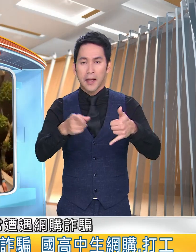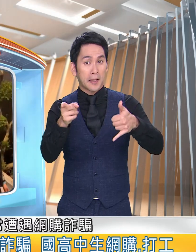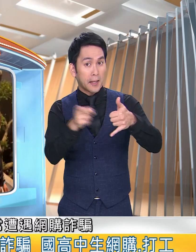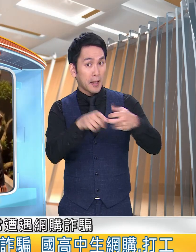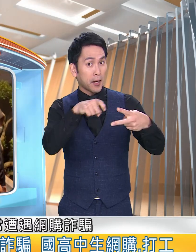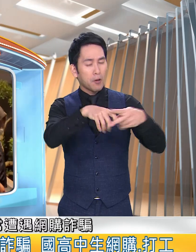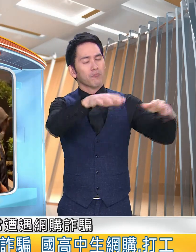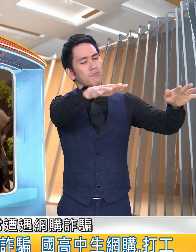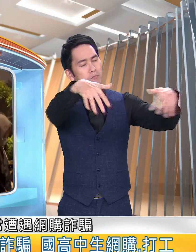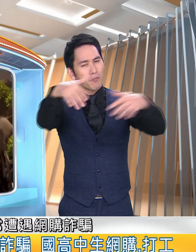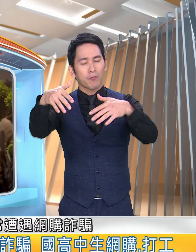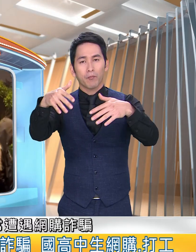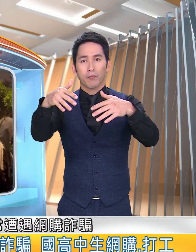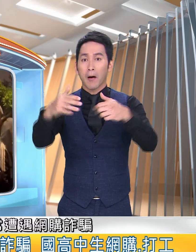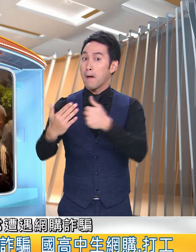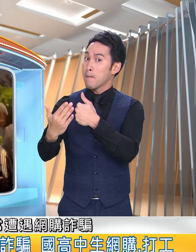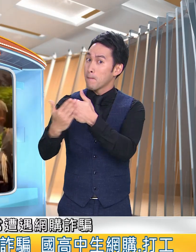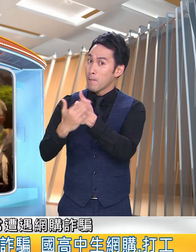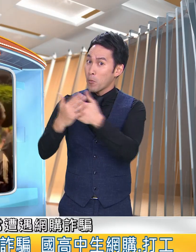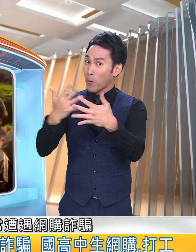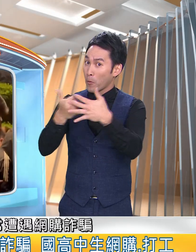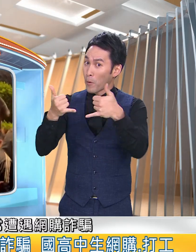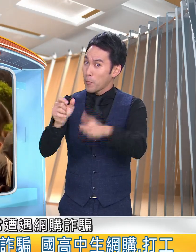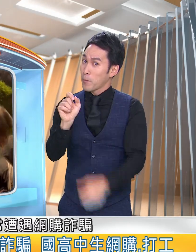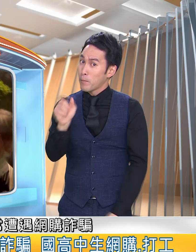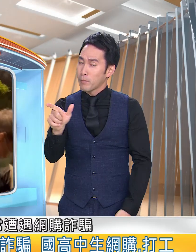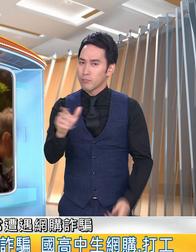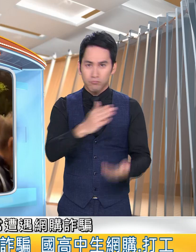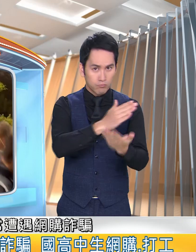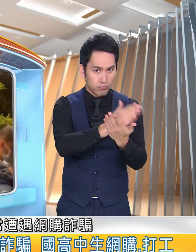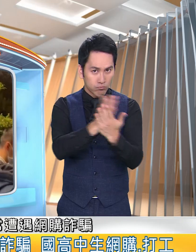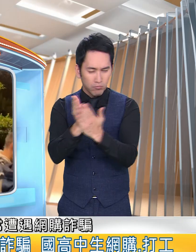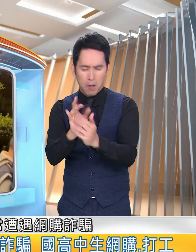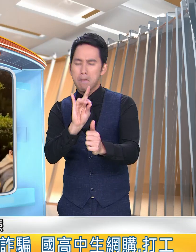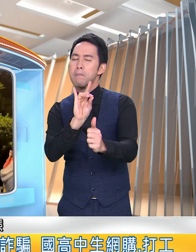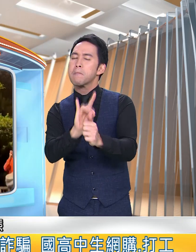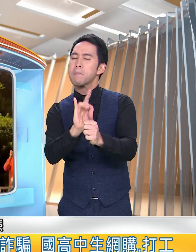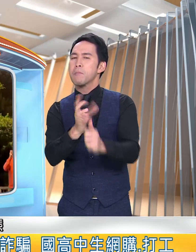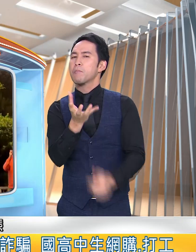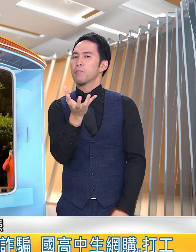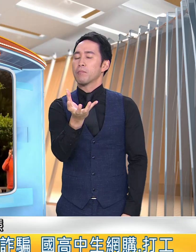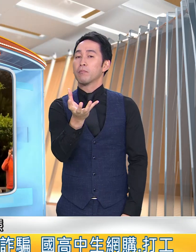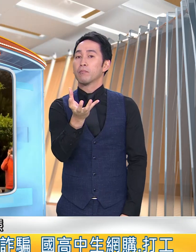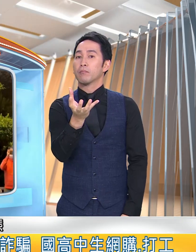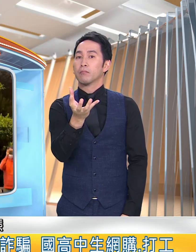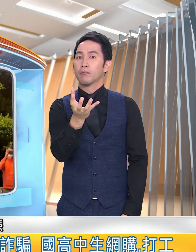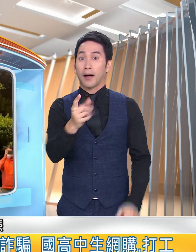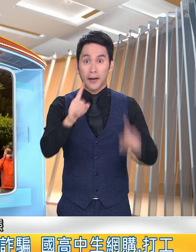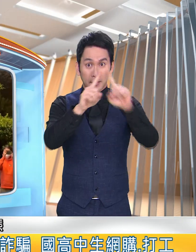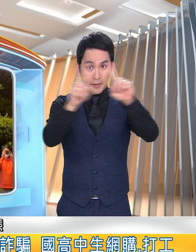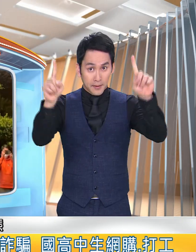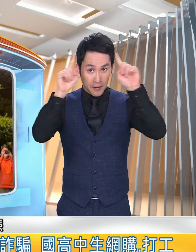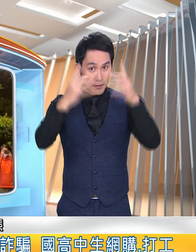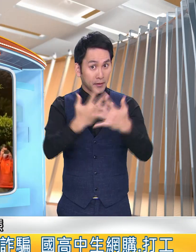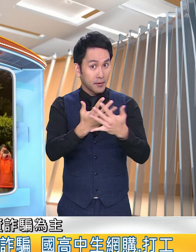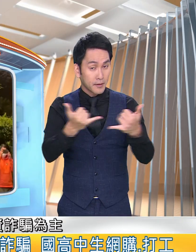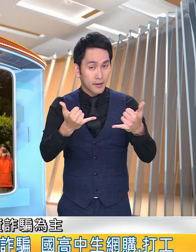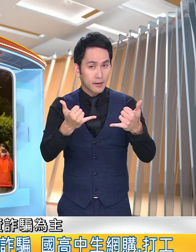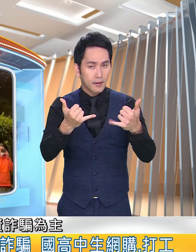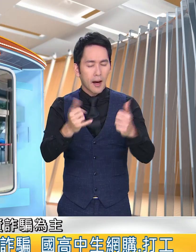中，国高中生最常遭遇网购诈骗以及打工诈骗等样态，而大学生则是